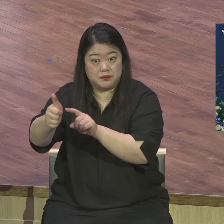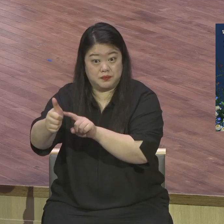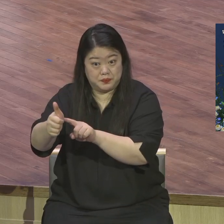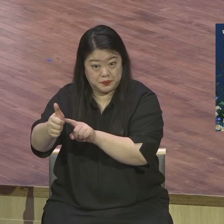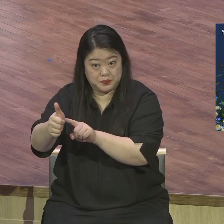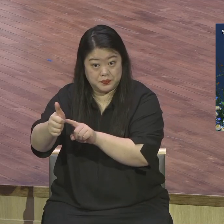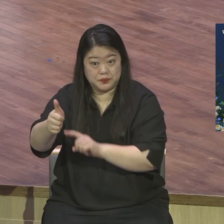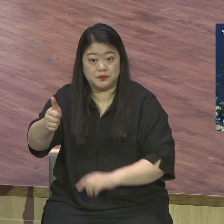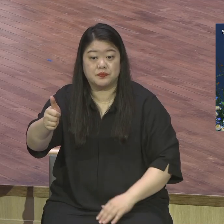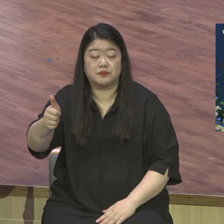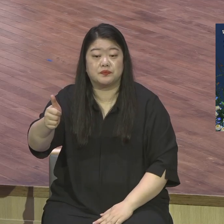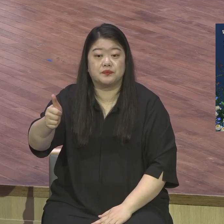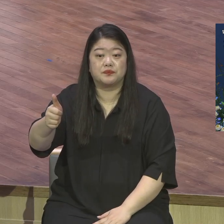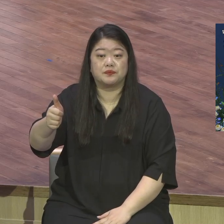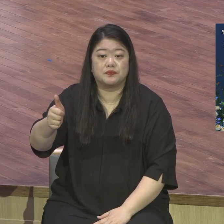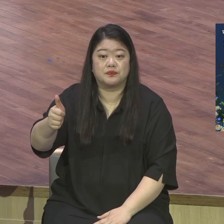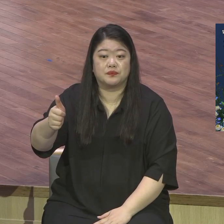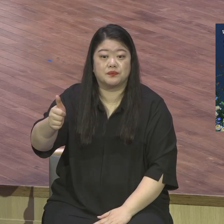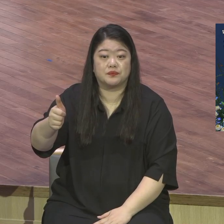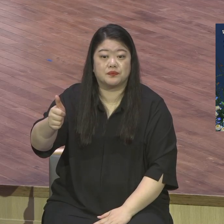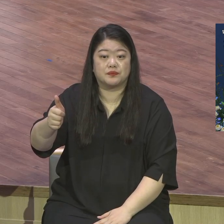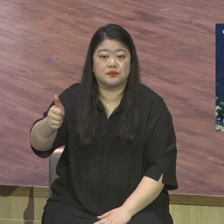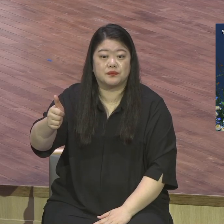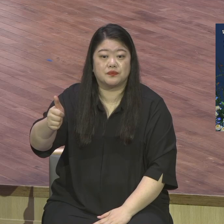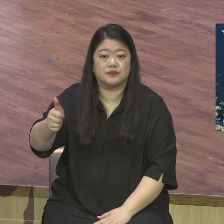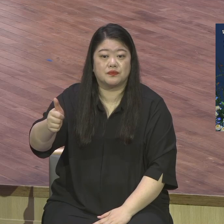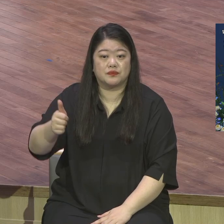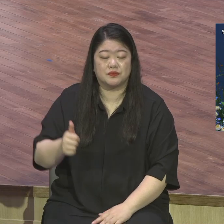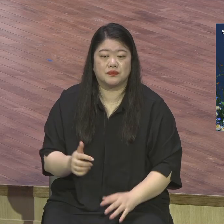이제 마지막으로 이렇게